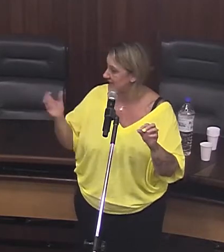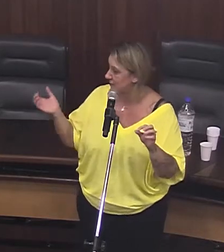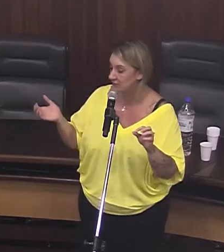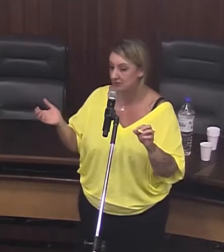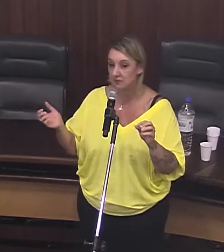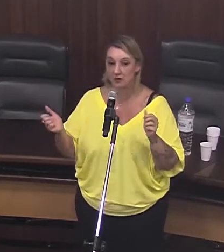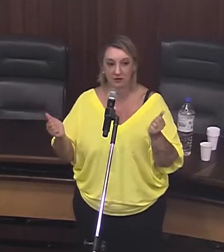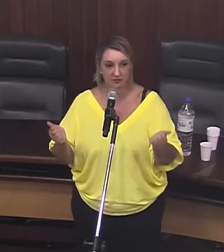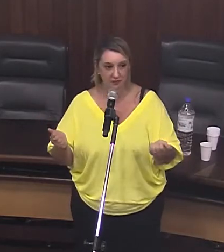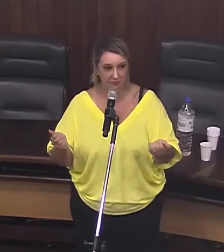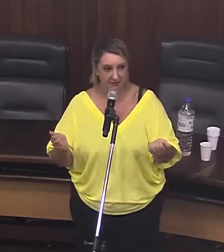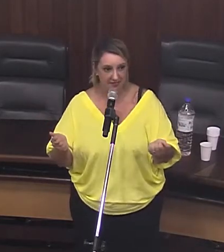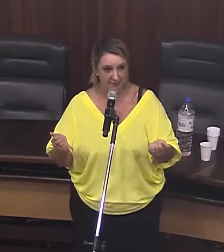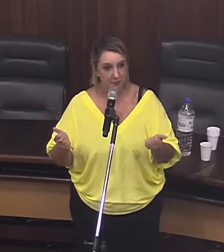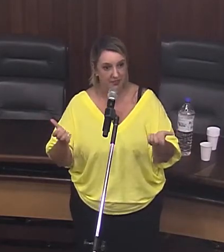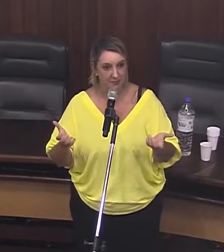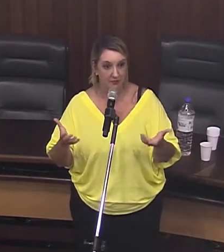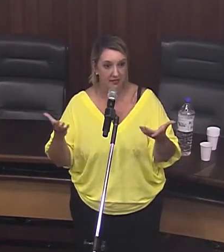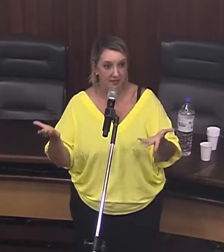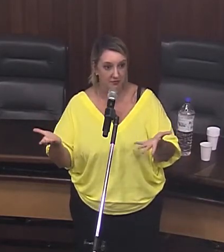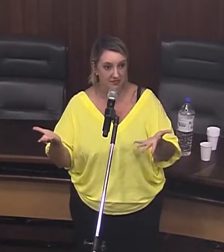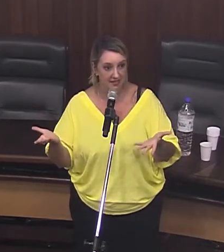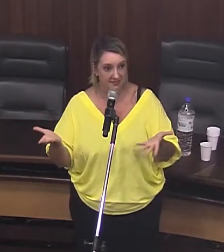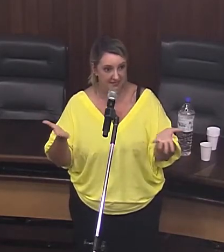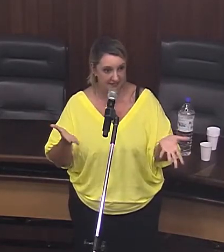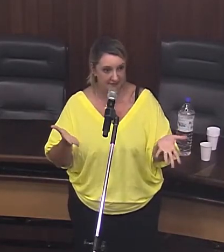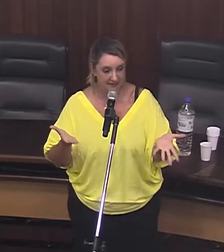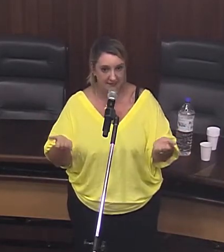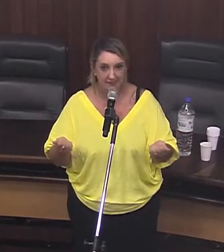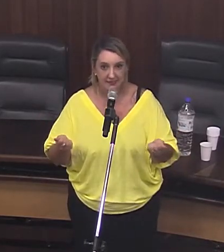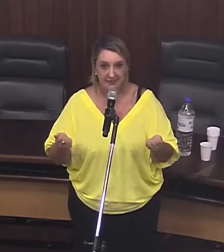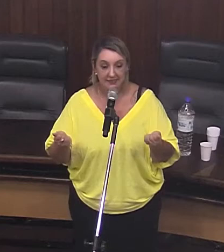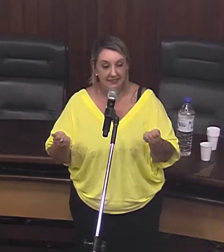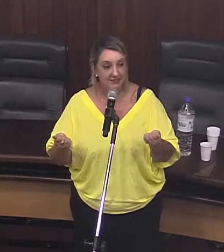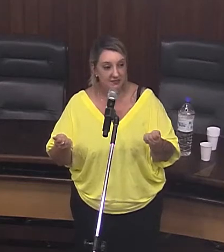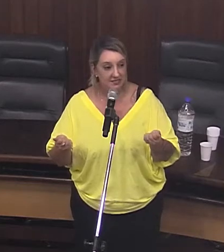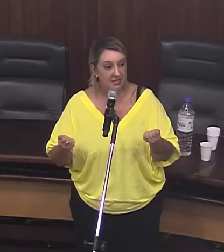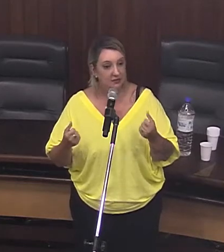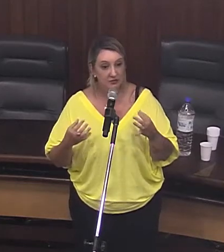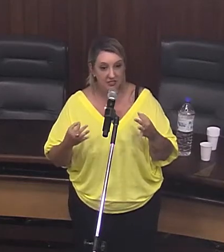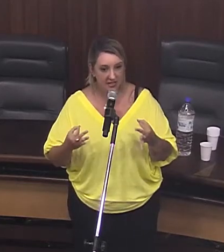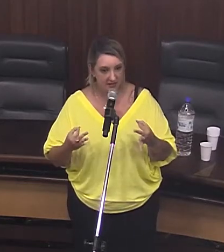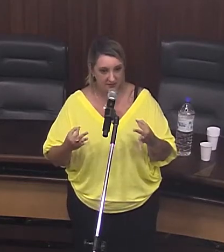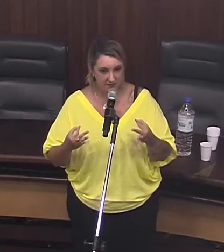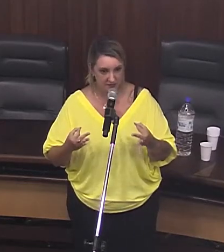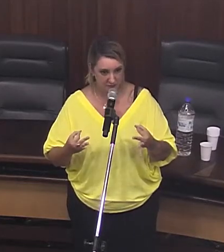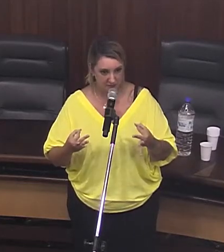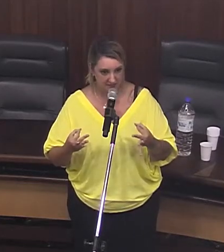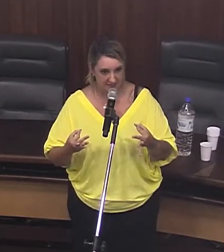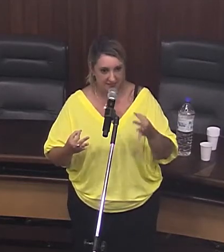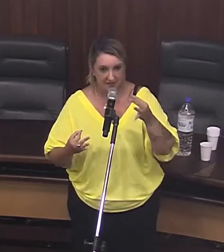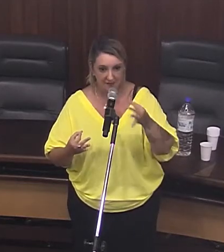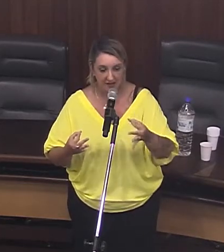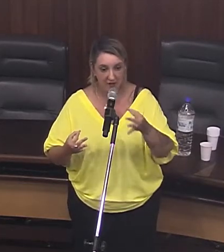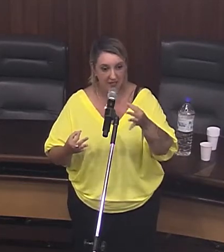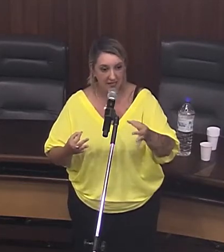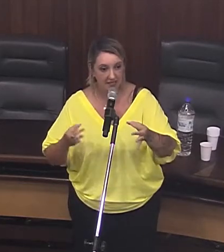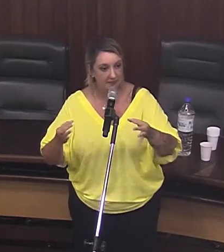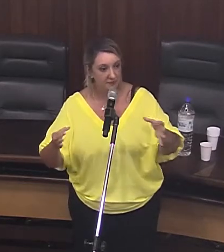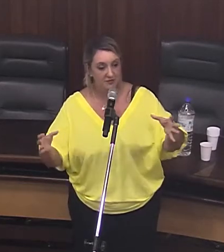procurando o meu óculos, não encontrei. Por quê? Porque quem usa em casa é a gaveta. Então, assim, eu não enxergo as pessoas. Se não fala, oi, Karina, professora,